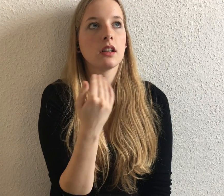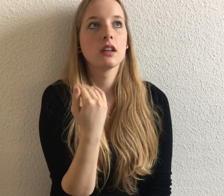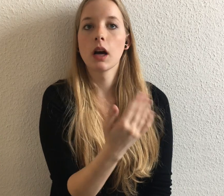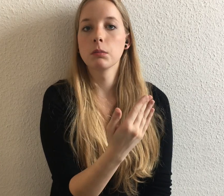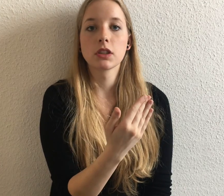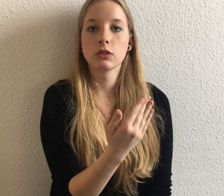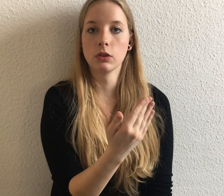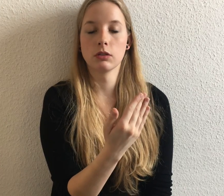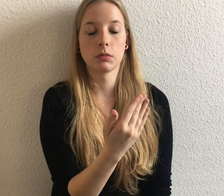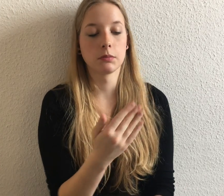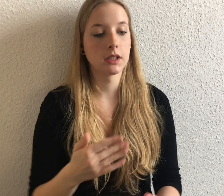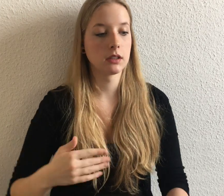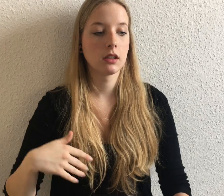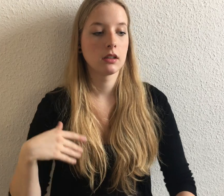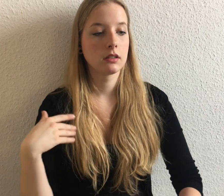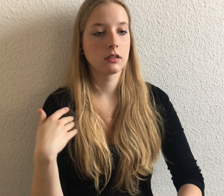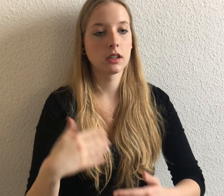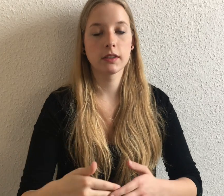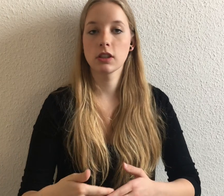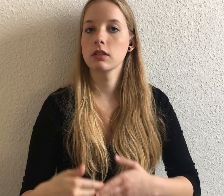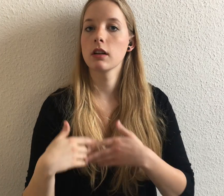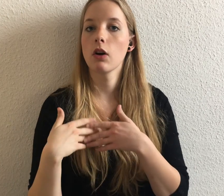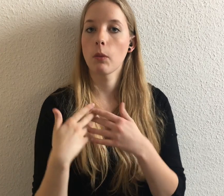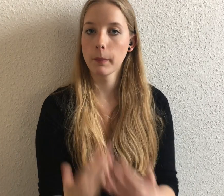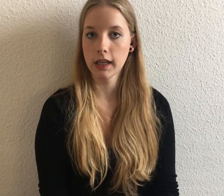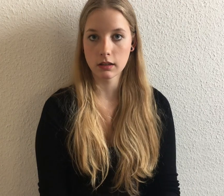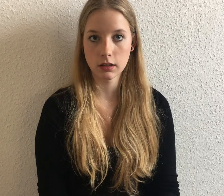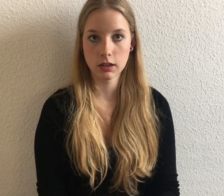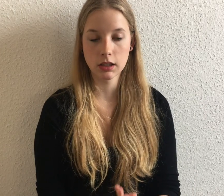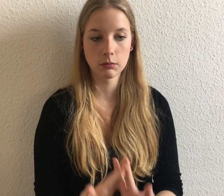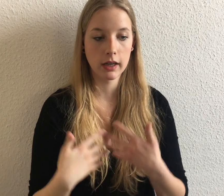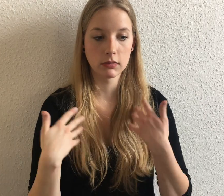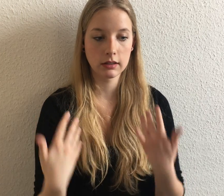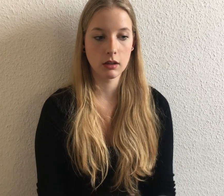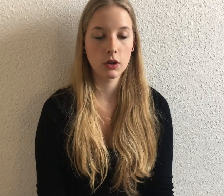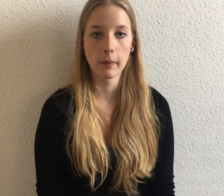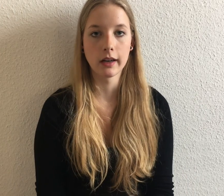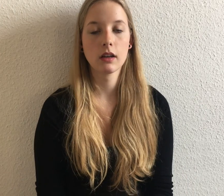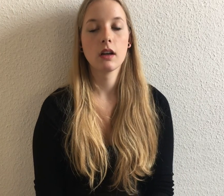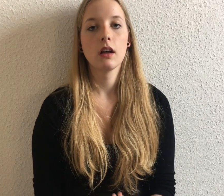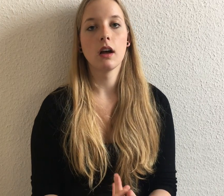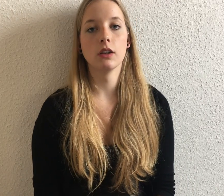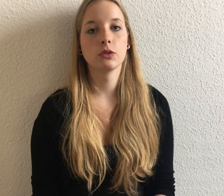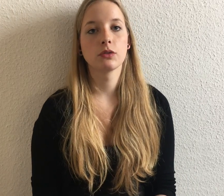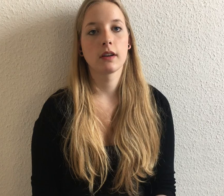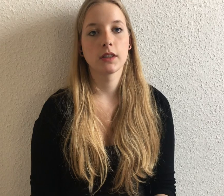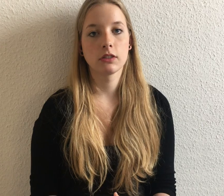ihr habt mich gestört, zum Beispiel jetzt. Sind da wahrscheinlich dann auch mehrere in diesem einen Satz auch gemeint. Sozusagen wird anstatt